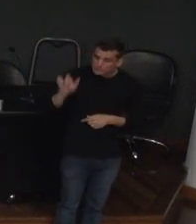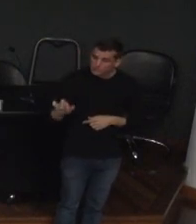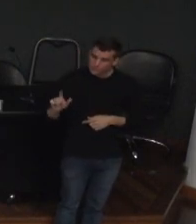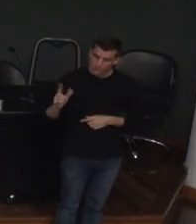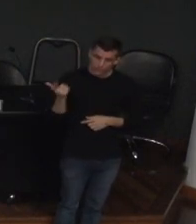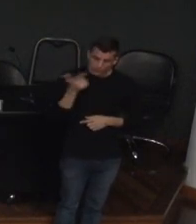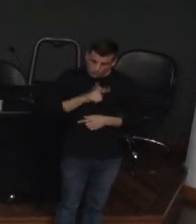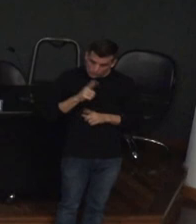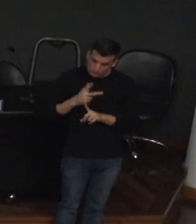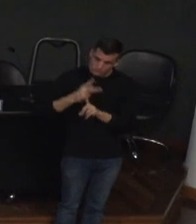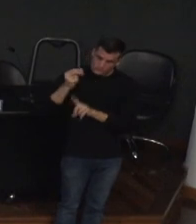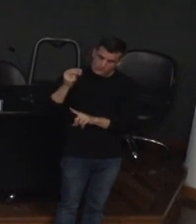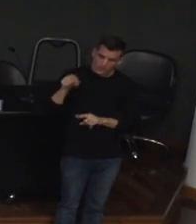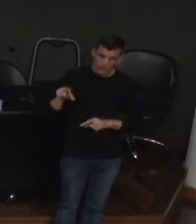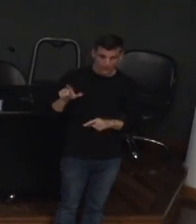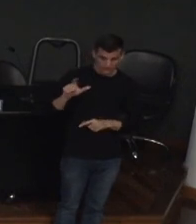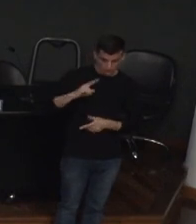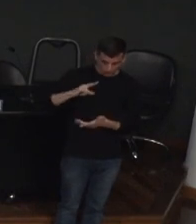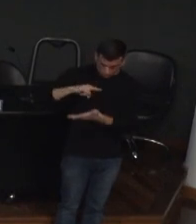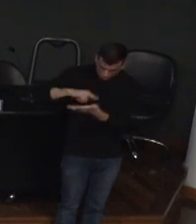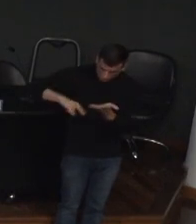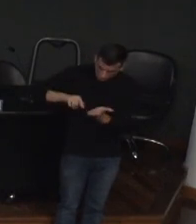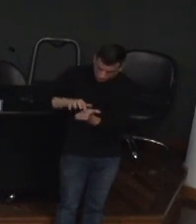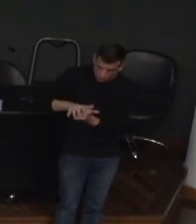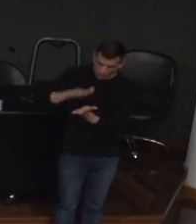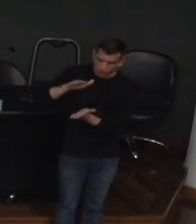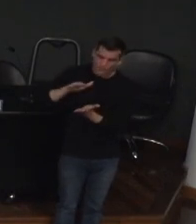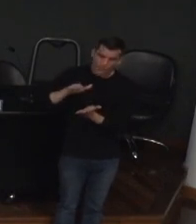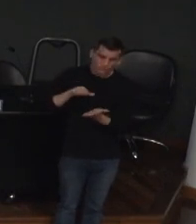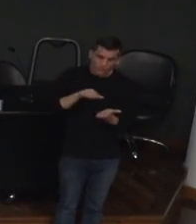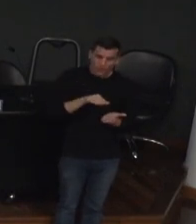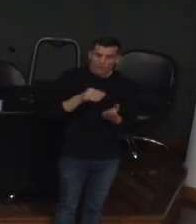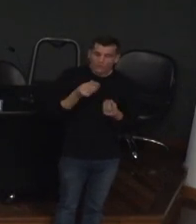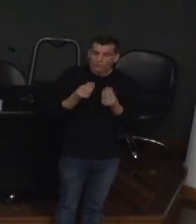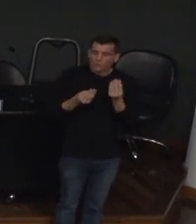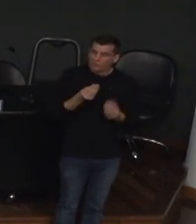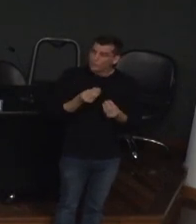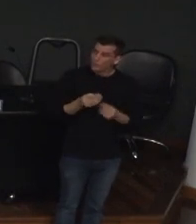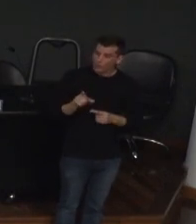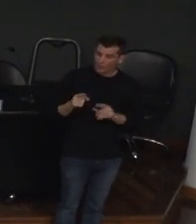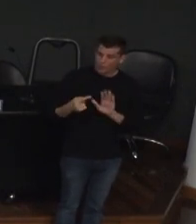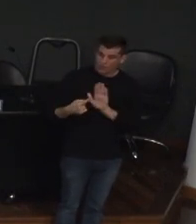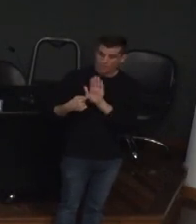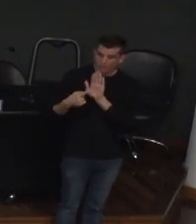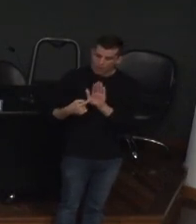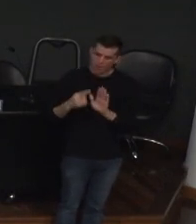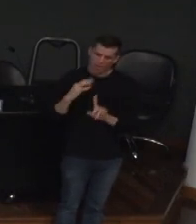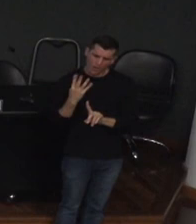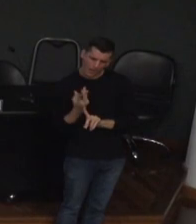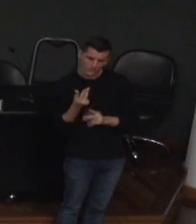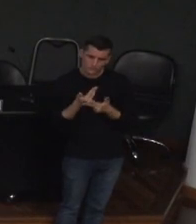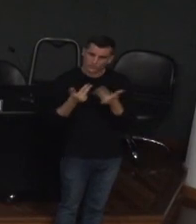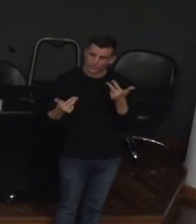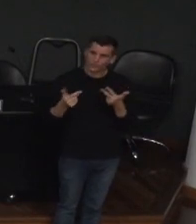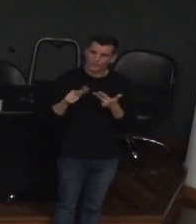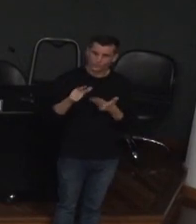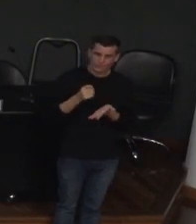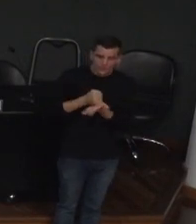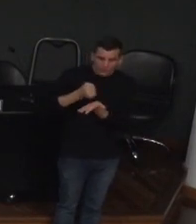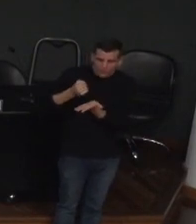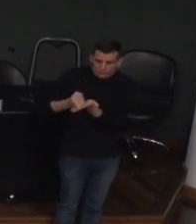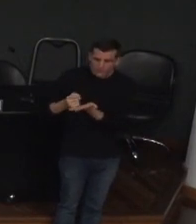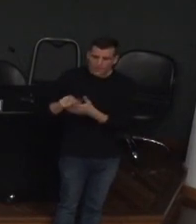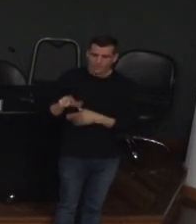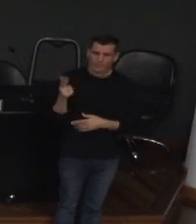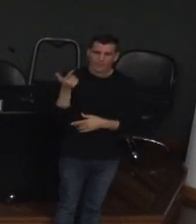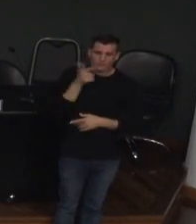e essa pessoa tendo toda a documentação e etc. e tal, né, para ali expor a sua arte e etc., ela vai receber o seu